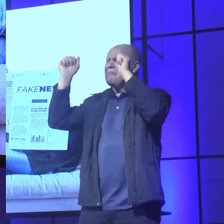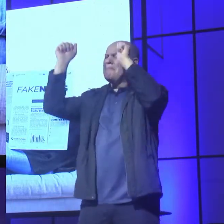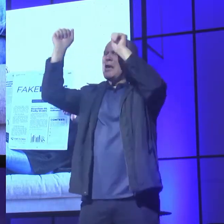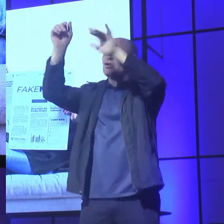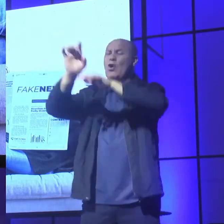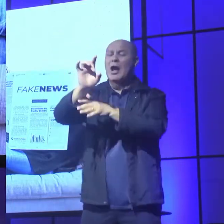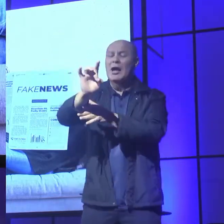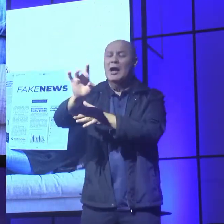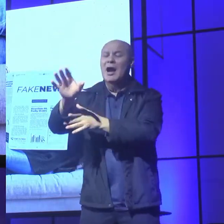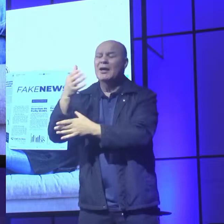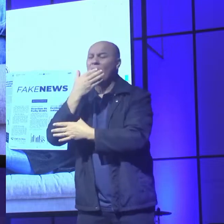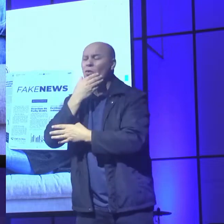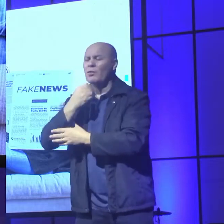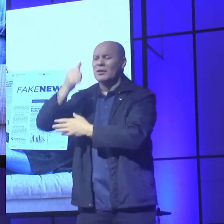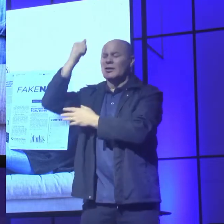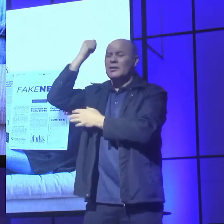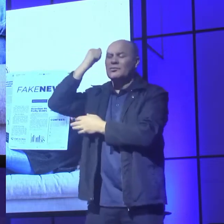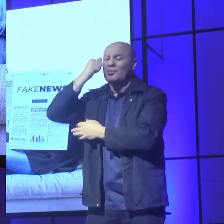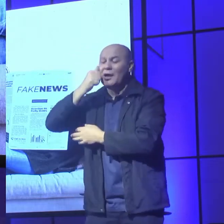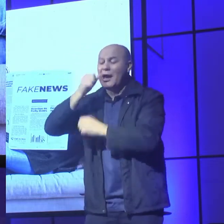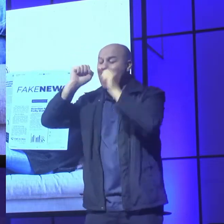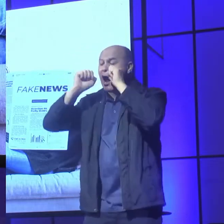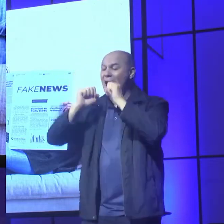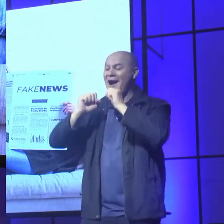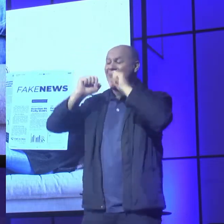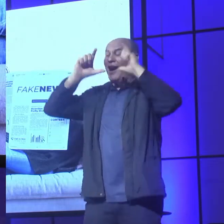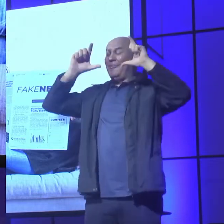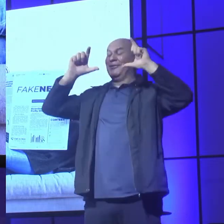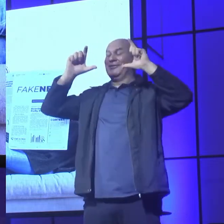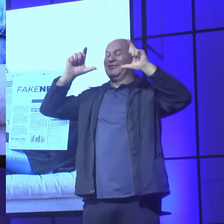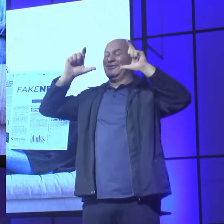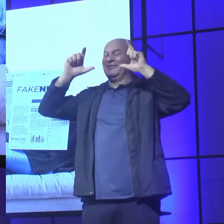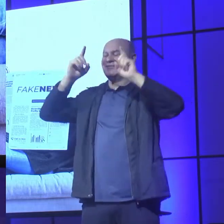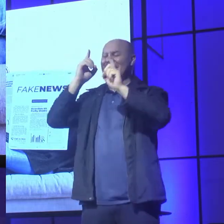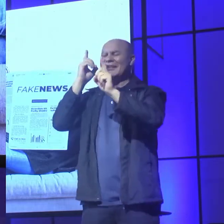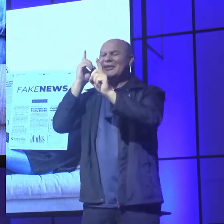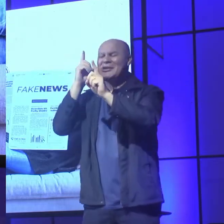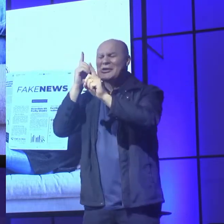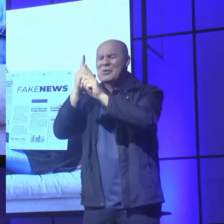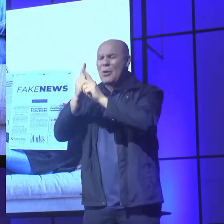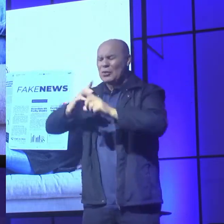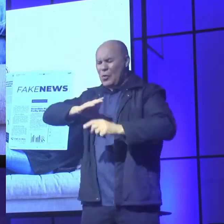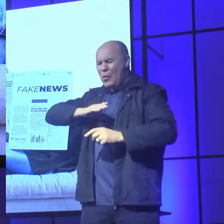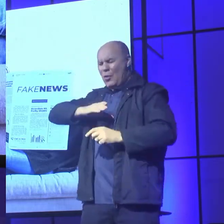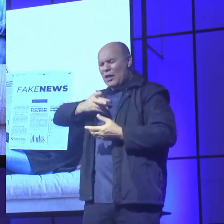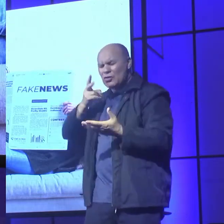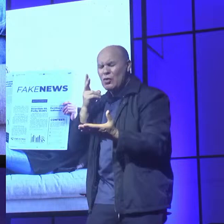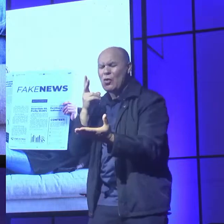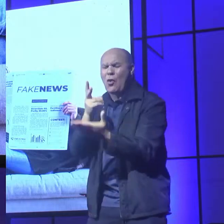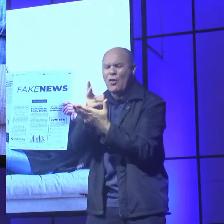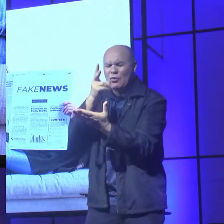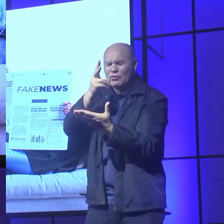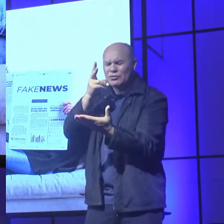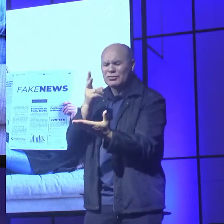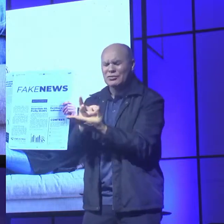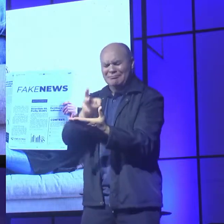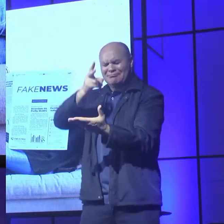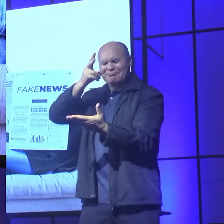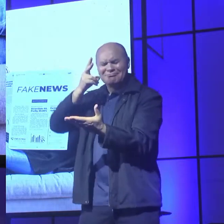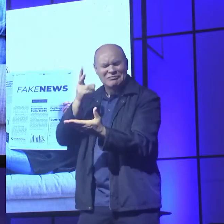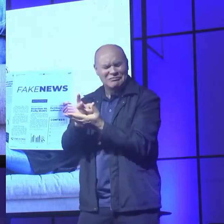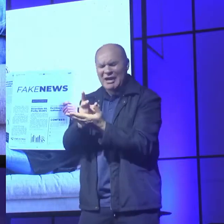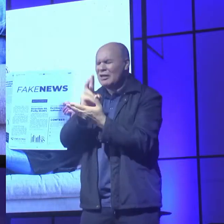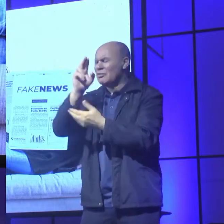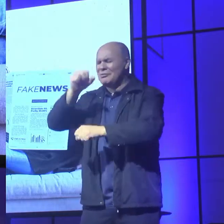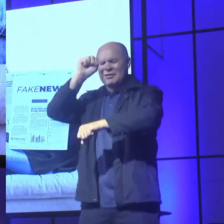tua palavra, aonde está anunciado, o que está dito, o que é de fato verdade, e possa contrapor, Pai, aquilo que